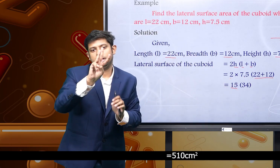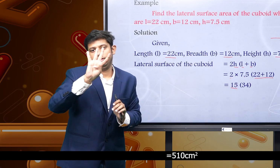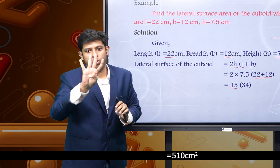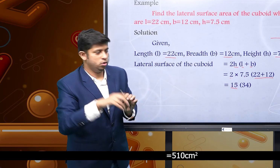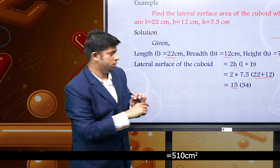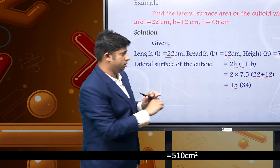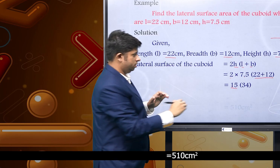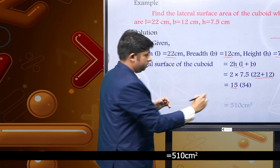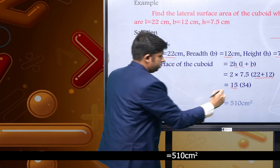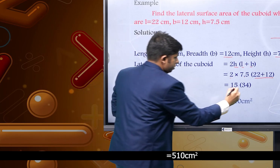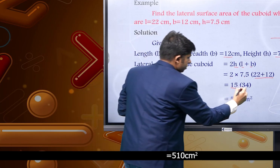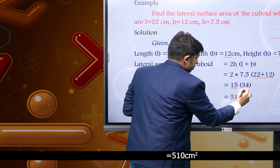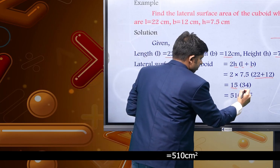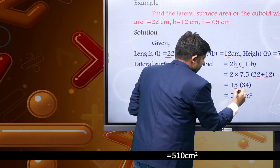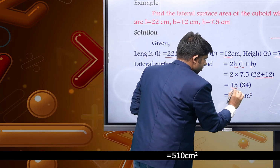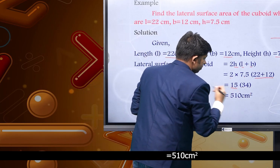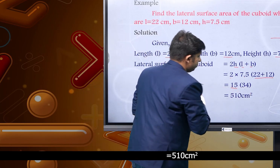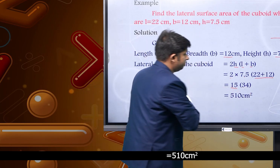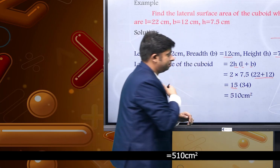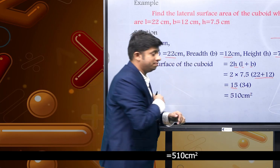बरोबर 510 सेंटीमीटरचा वर्ग.